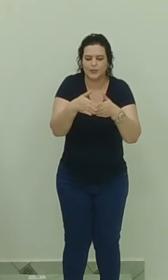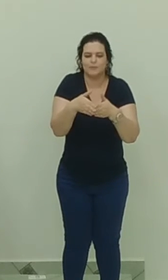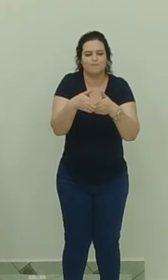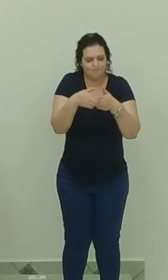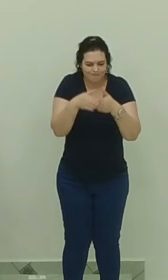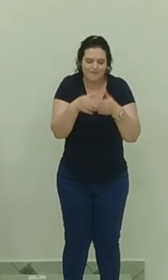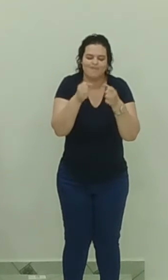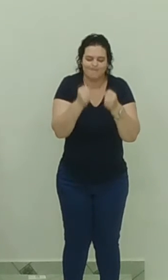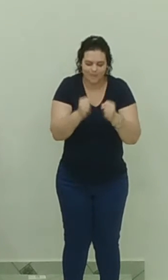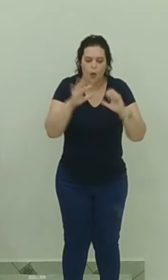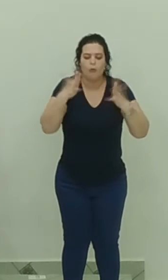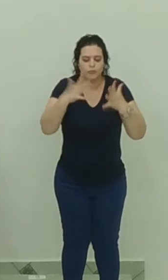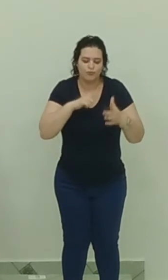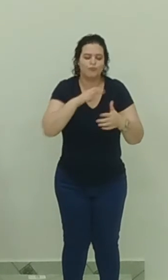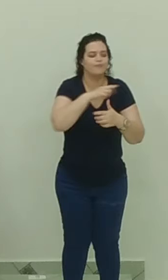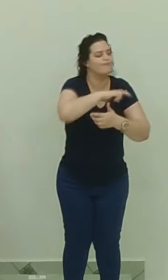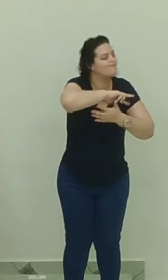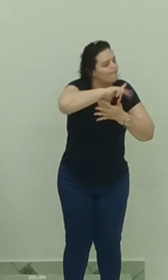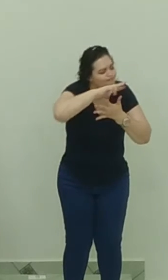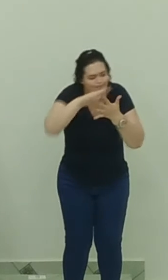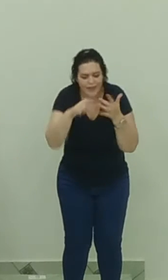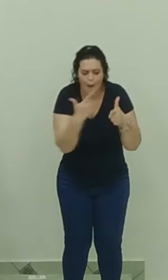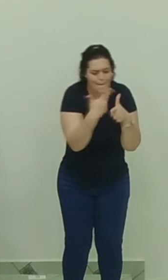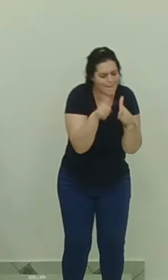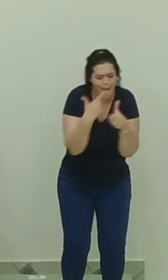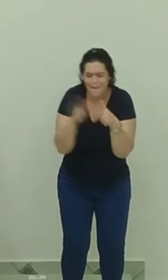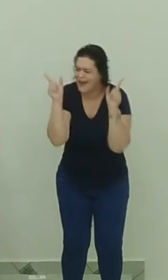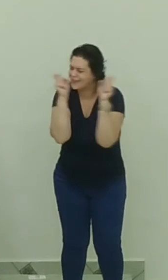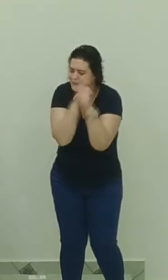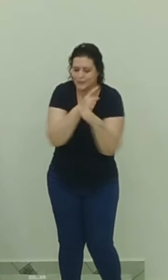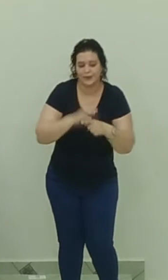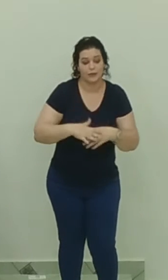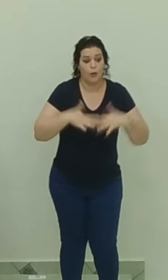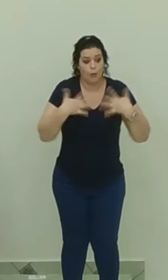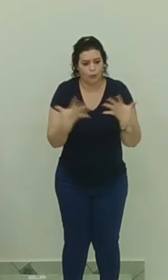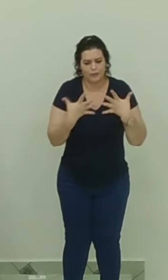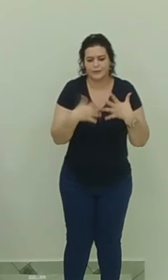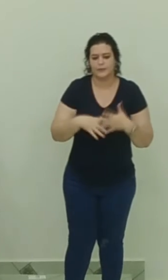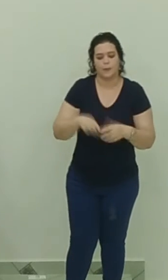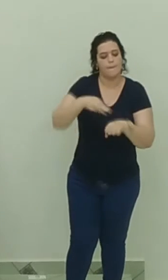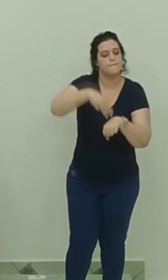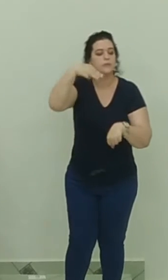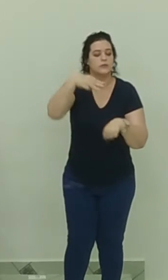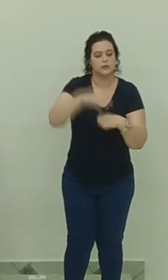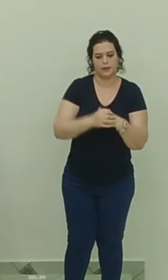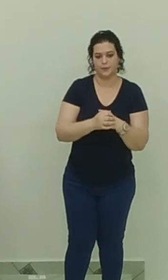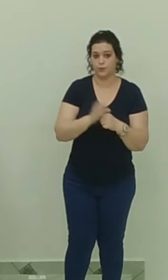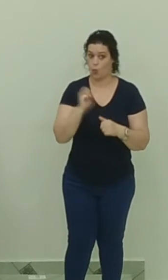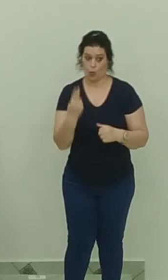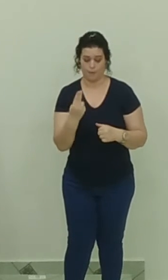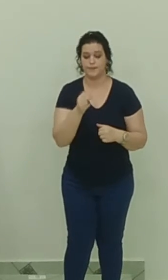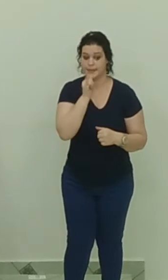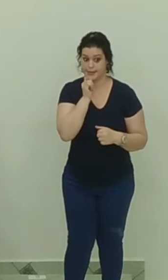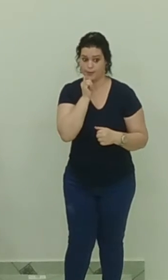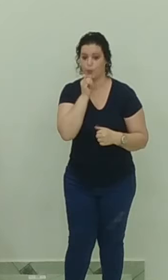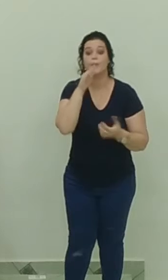E quando chegamos lá, na faculdade, no ministério, no matrimônio, a